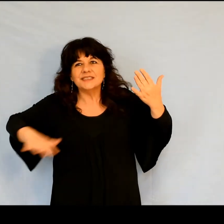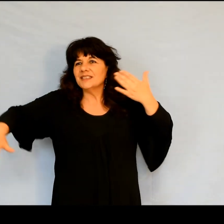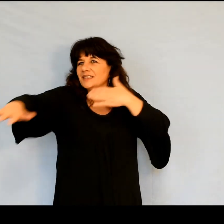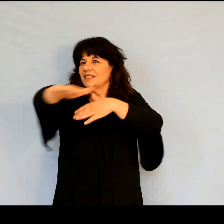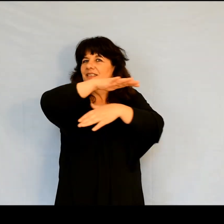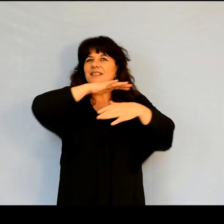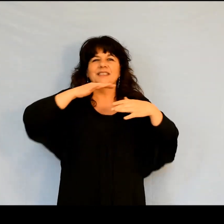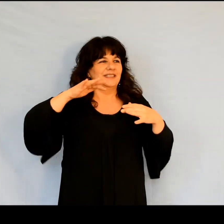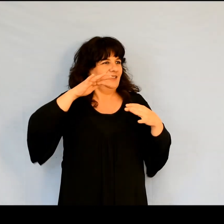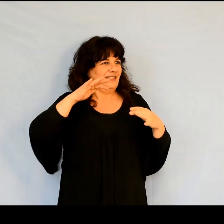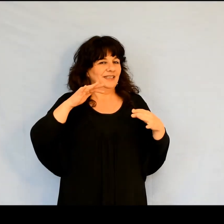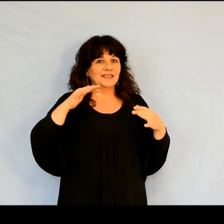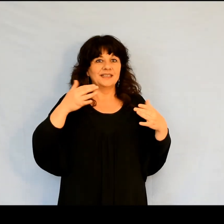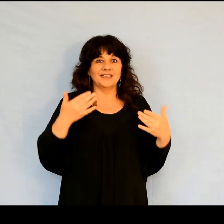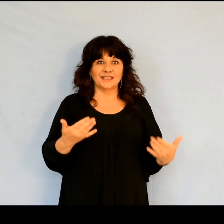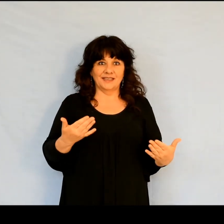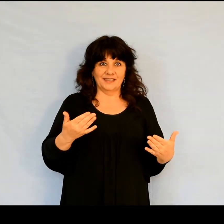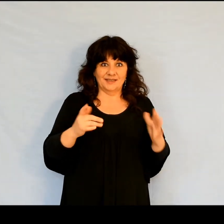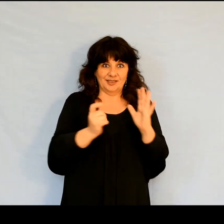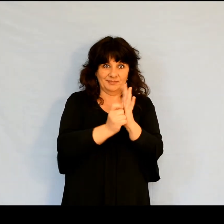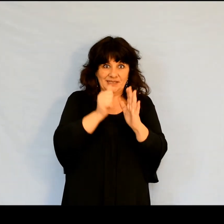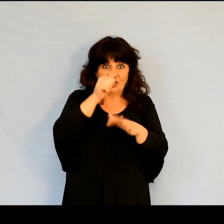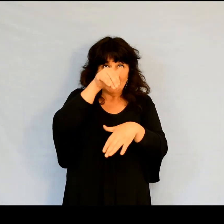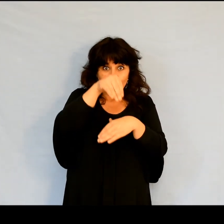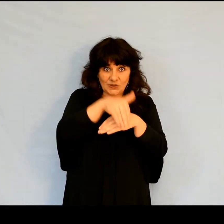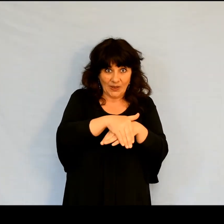Il y eut un soir, il y eut un matin,